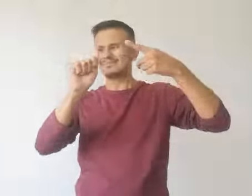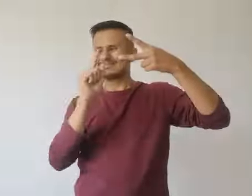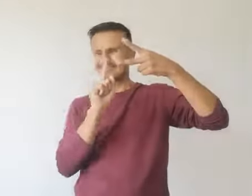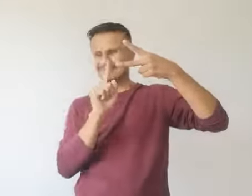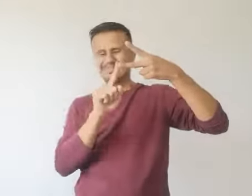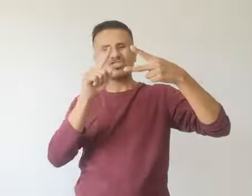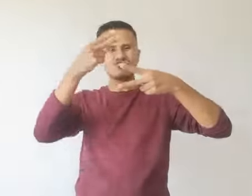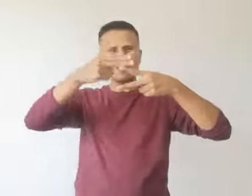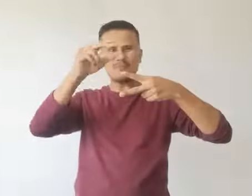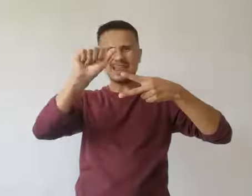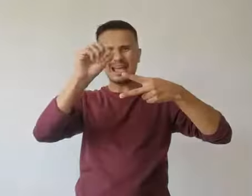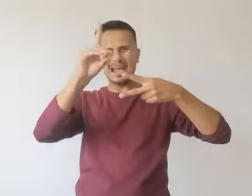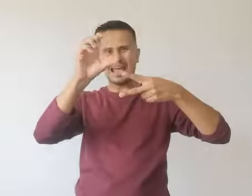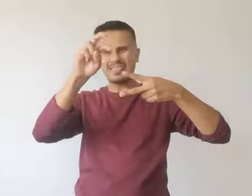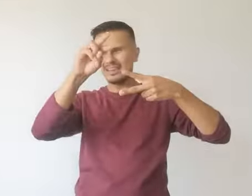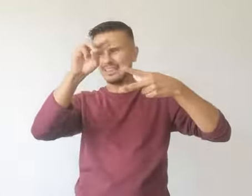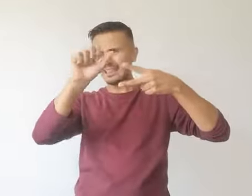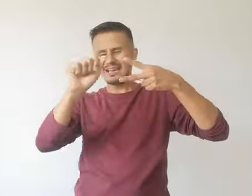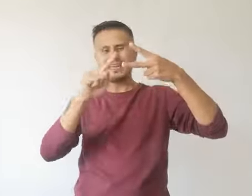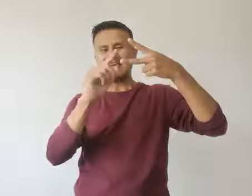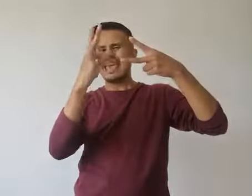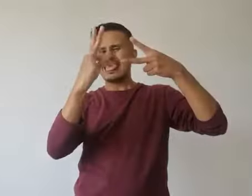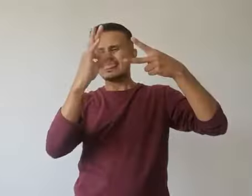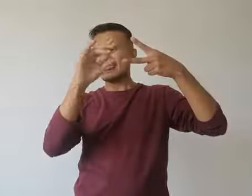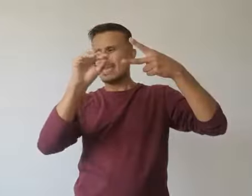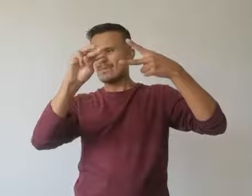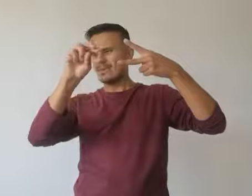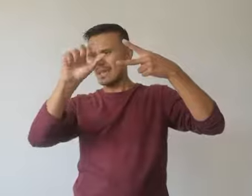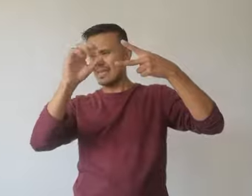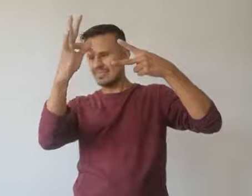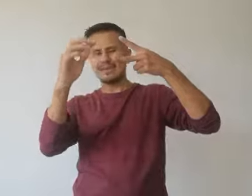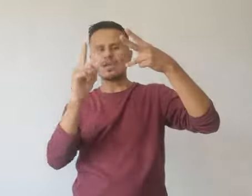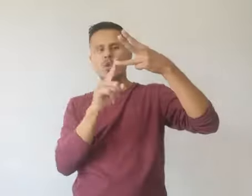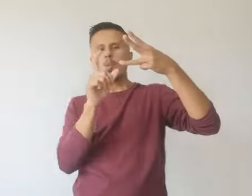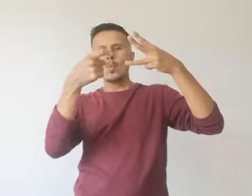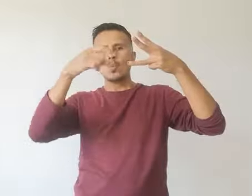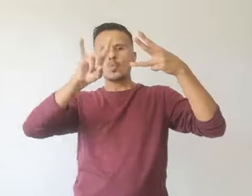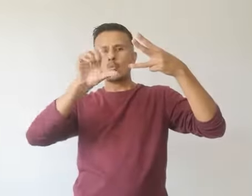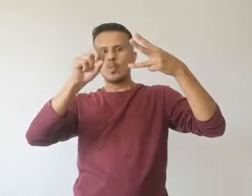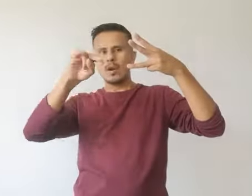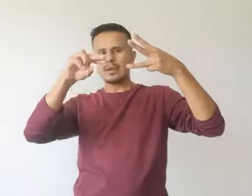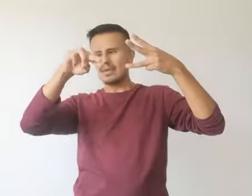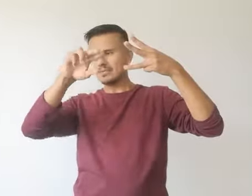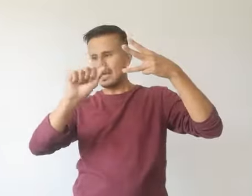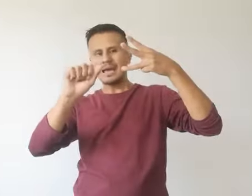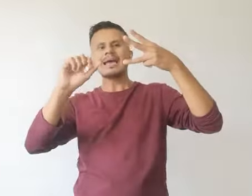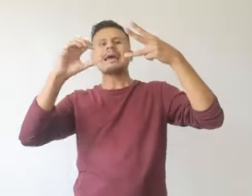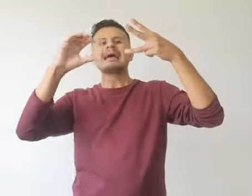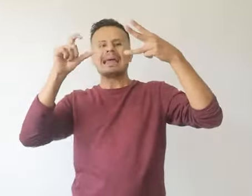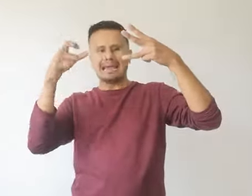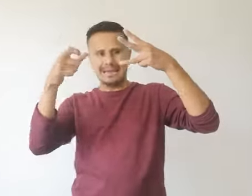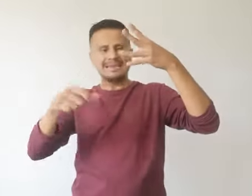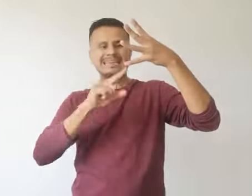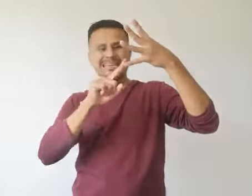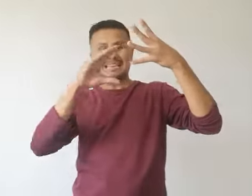la guanina, con la G, y la acitocina, con la C. Por su estructura química, la adenina y la guanina